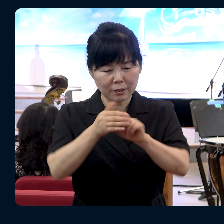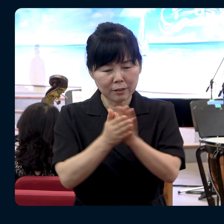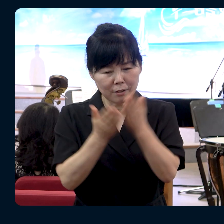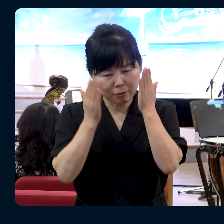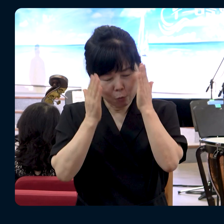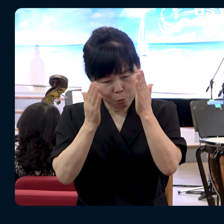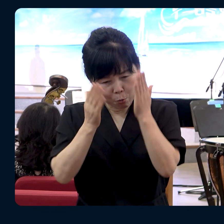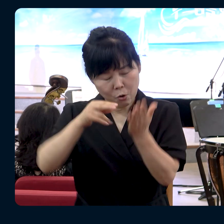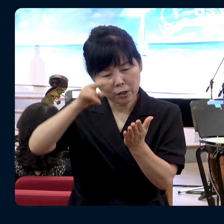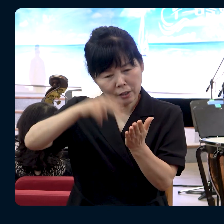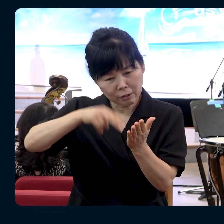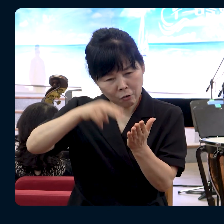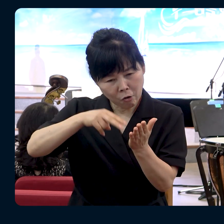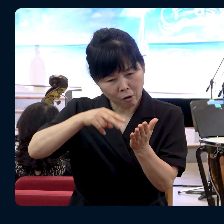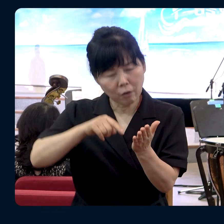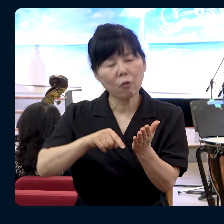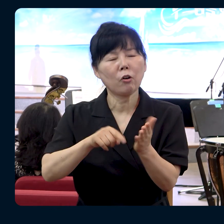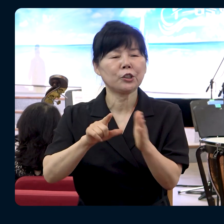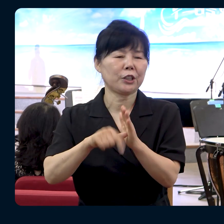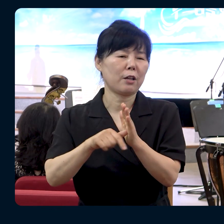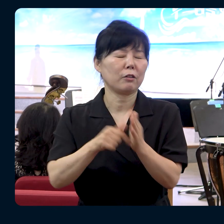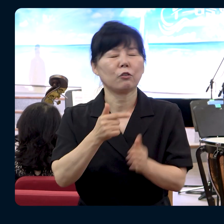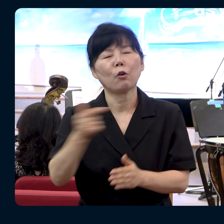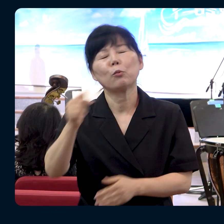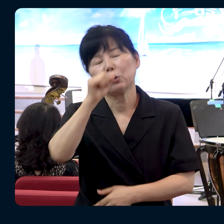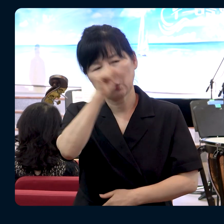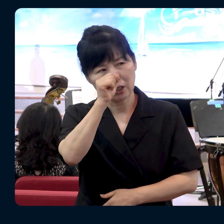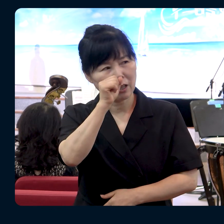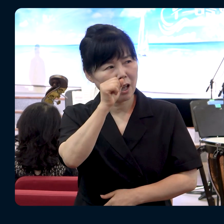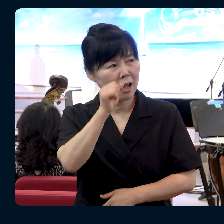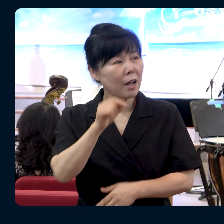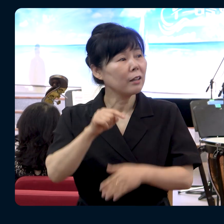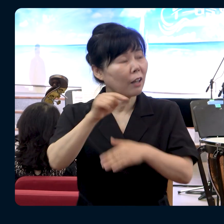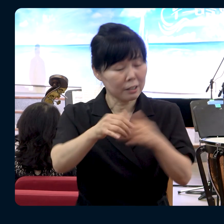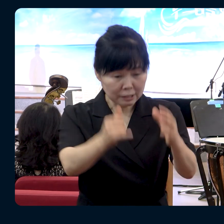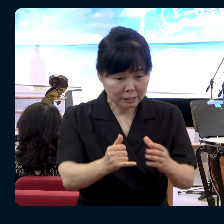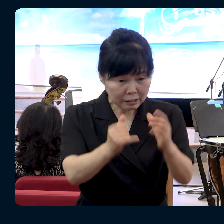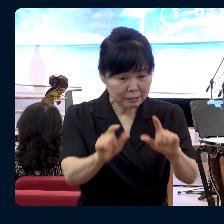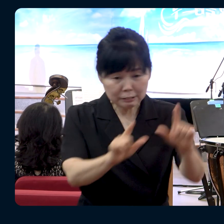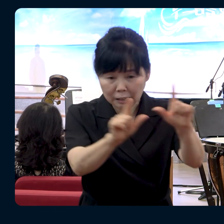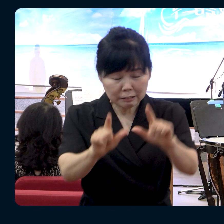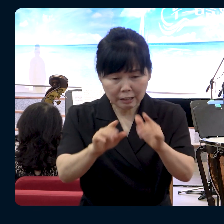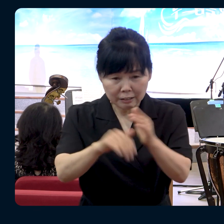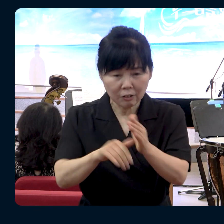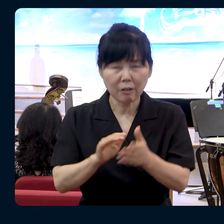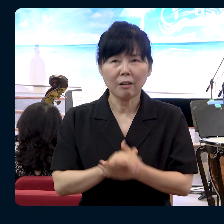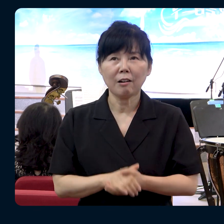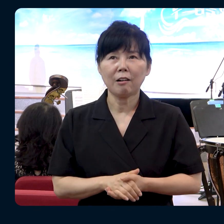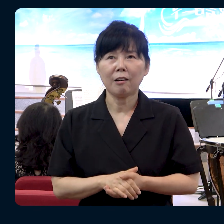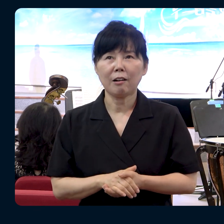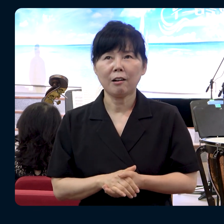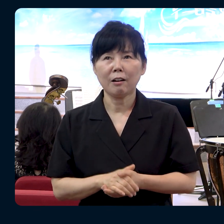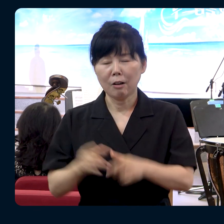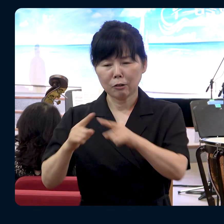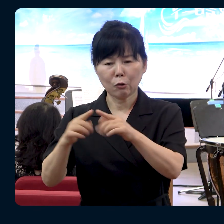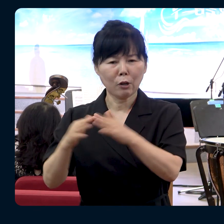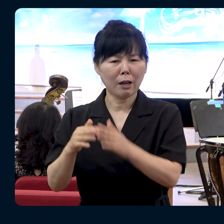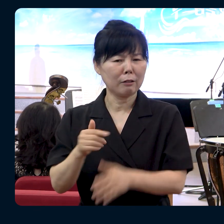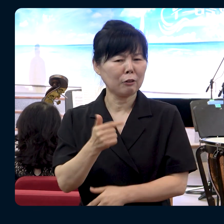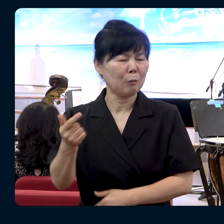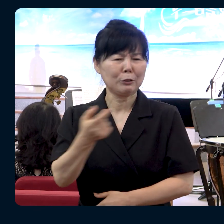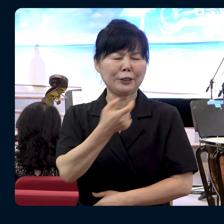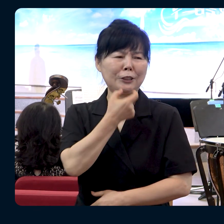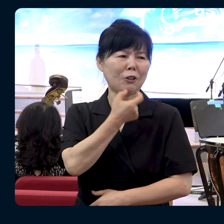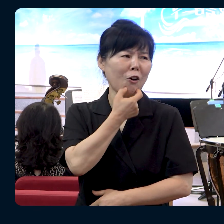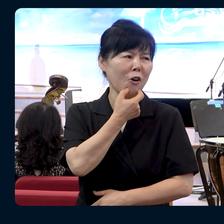이런 시간들이 너무 좋았다. 그리고 내가 밖에 있을 때는 엄마가 그렇게 교회 가자고 해도 너무너무 싫었고,